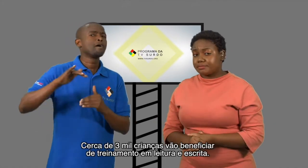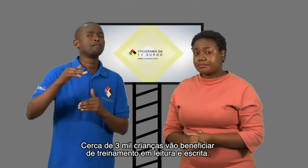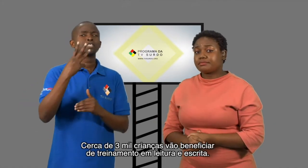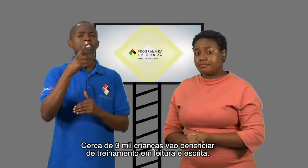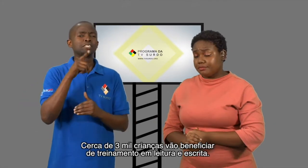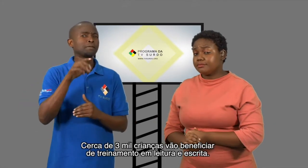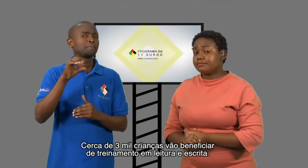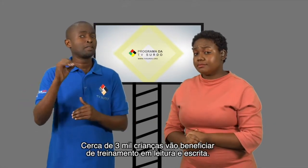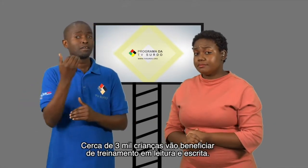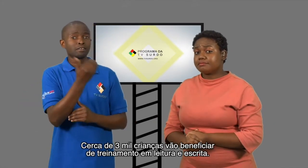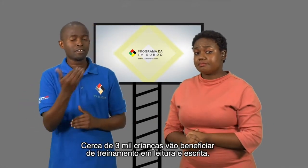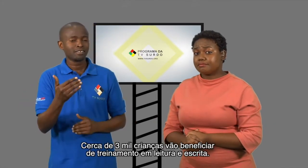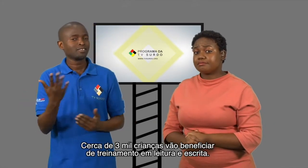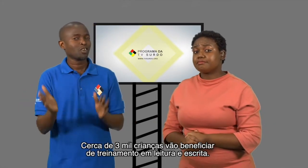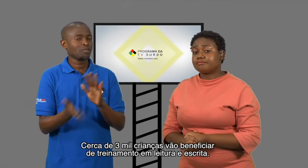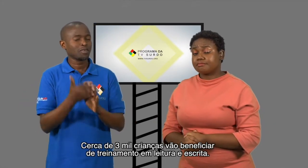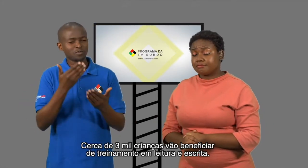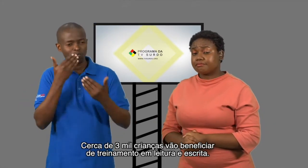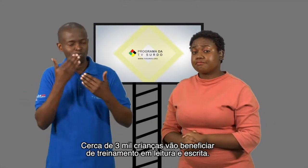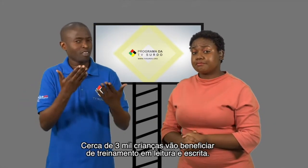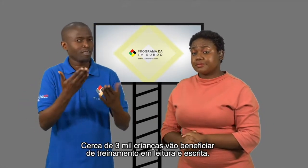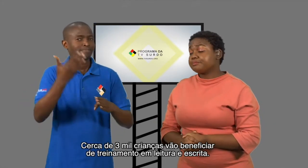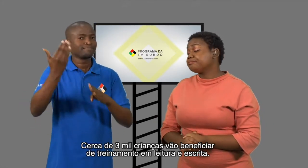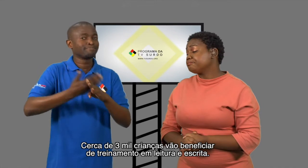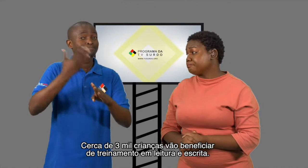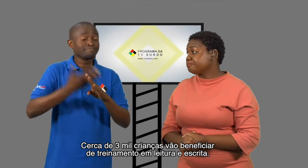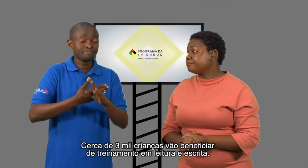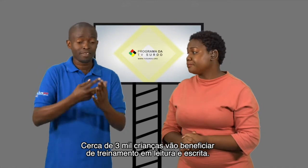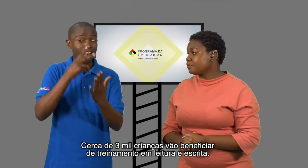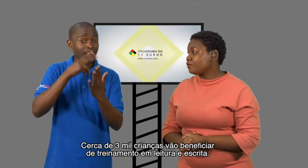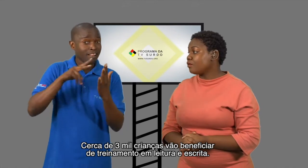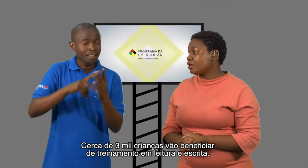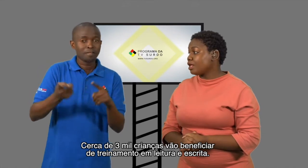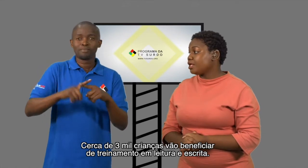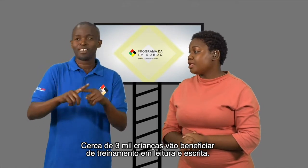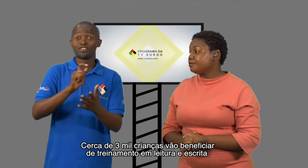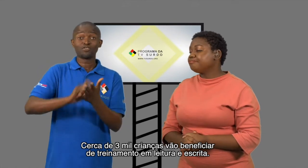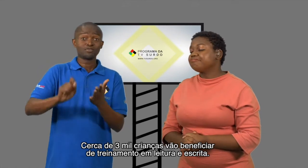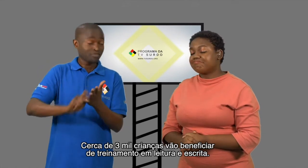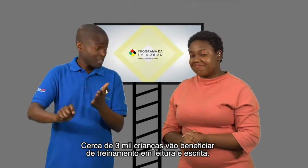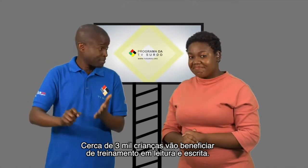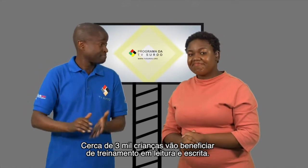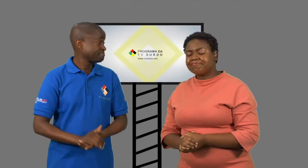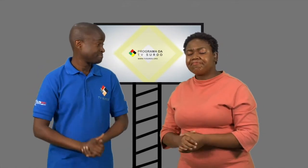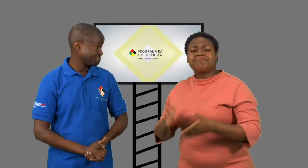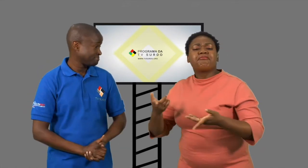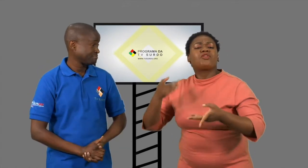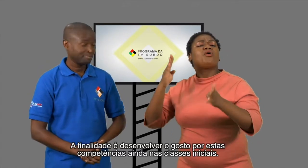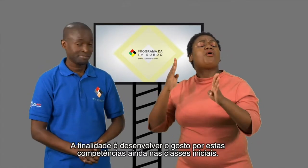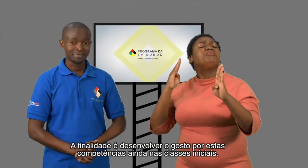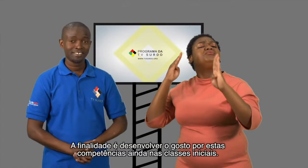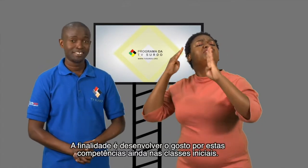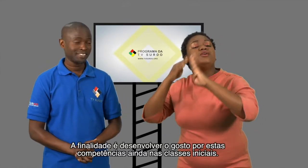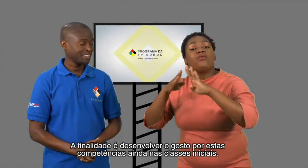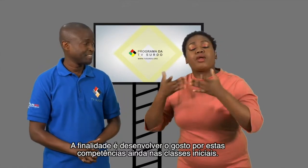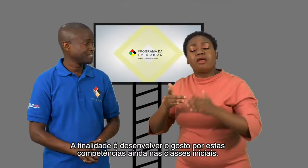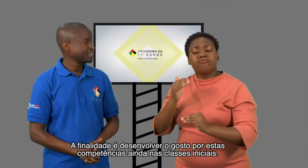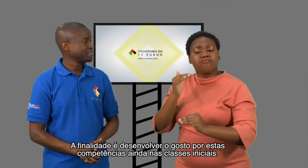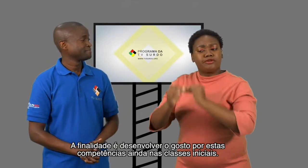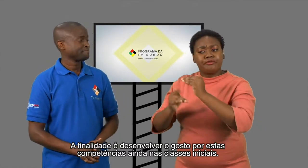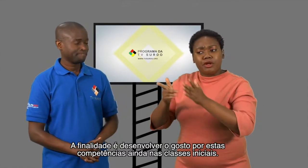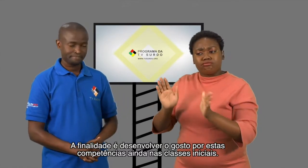Cerca de 3 mil crianças vão beneficiar de treinamento em leitura e escrita.